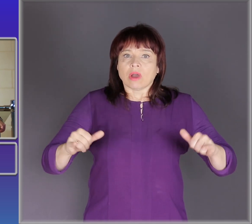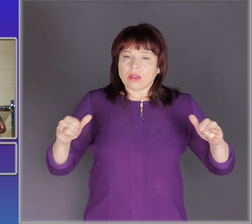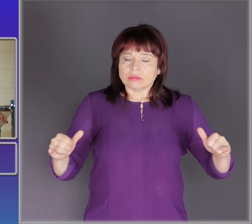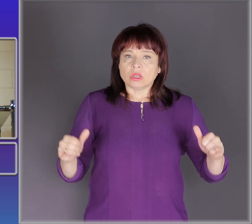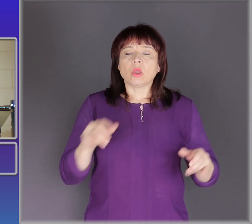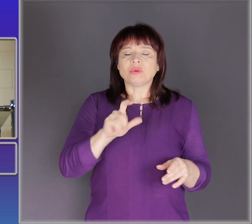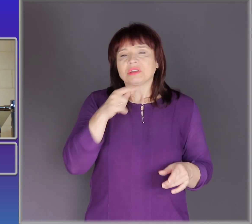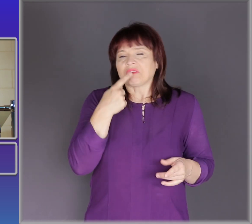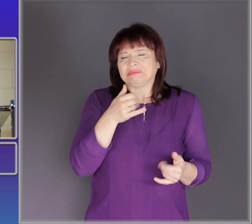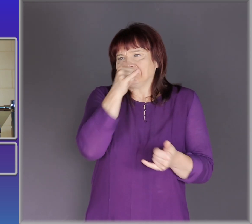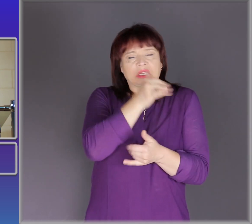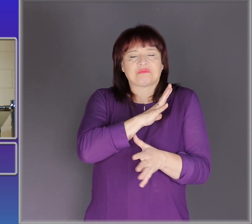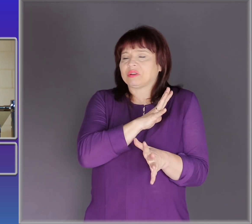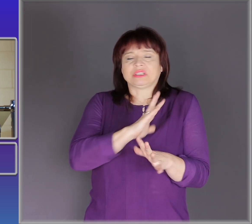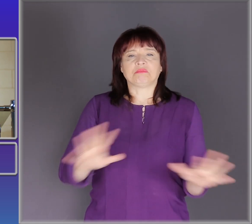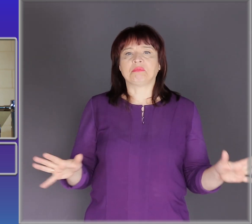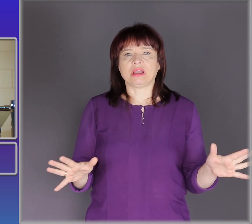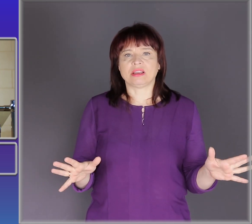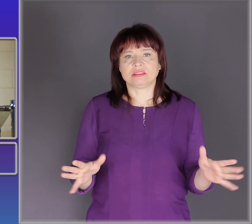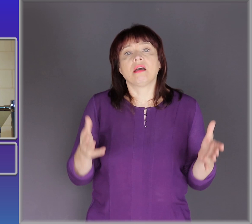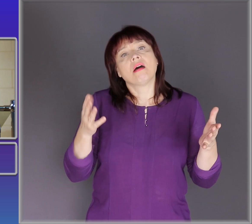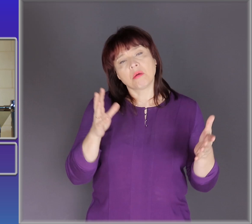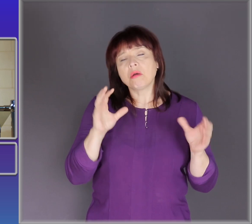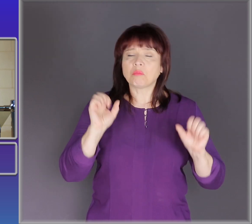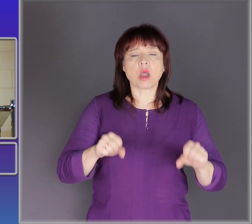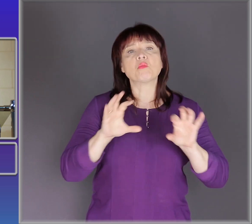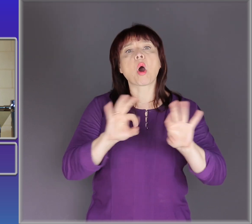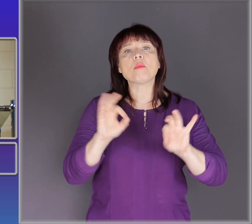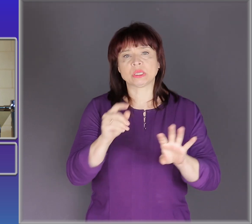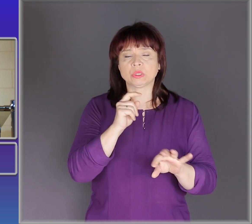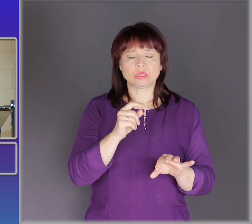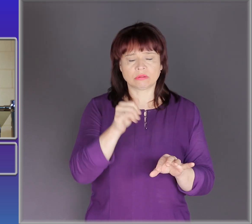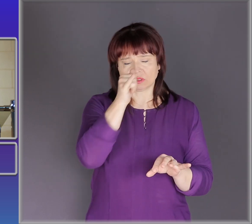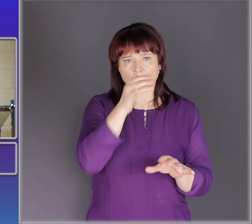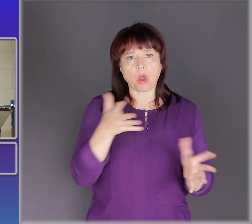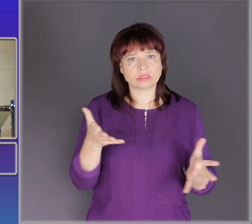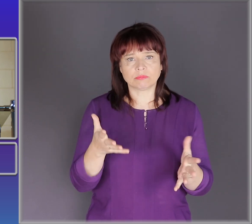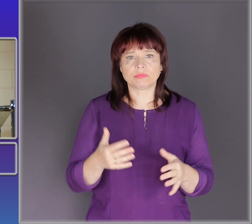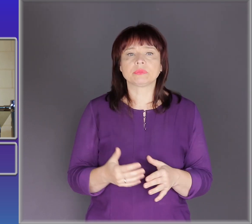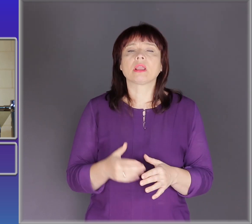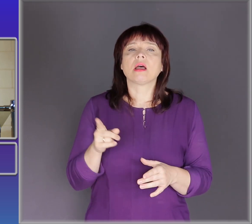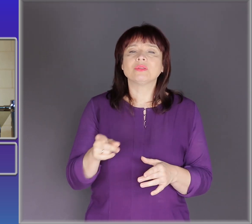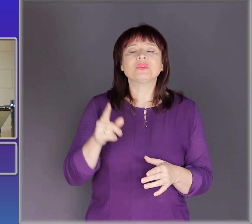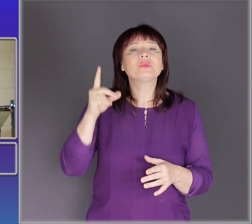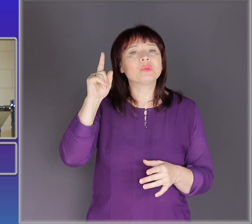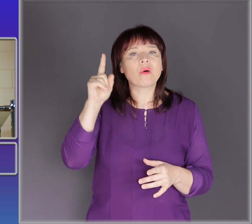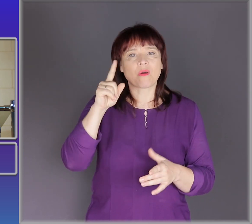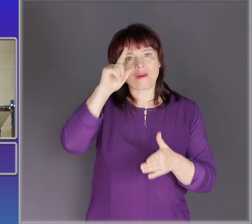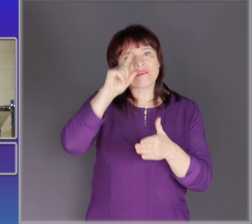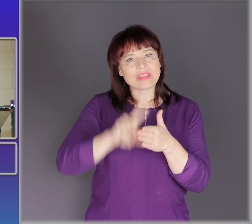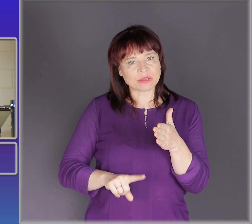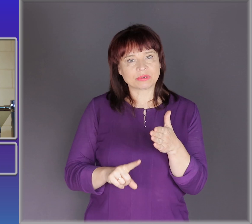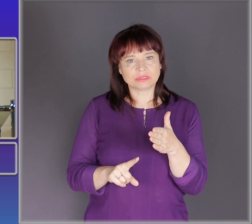образом что люди говорят это не может быть просто мы еще объяснить это не можем нот для нас христиан это